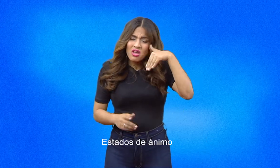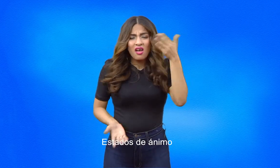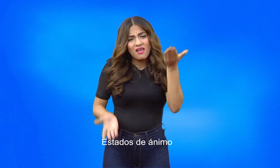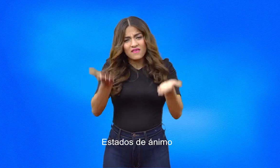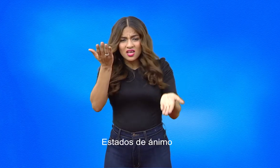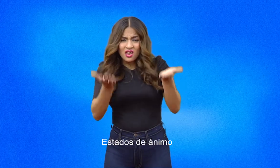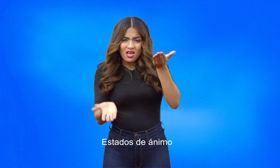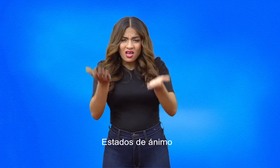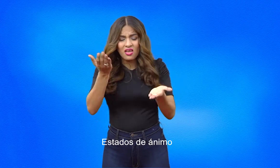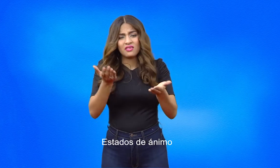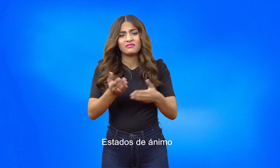Estados de ánimo.